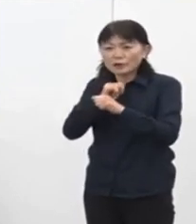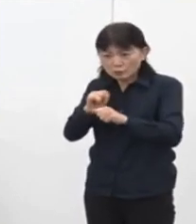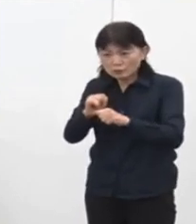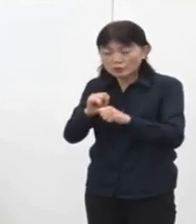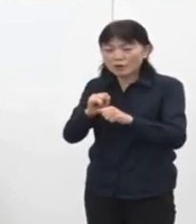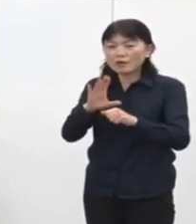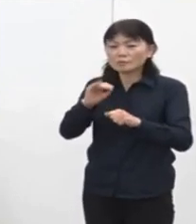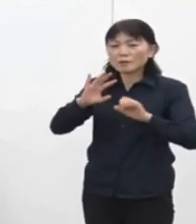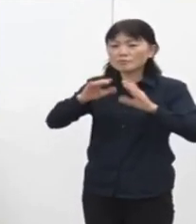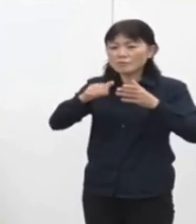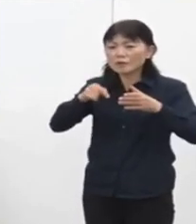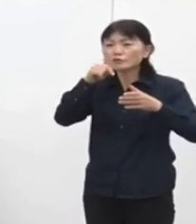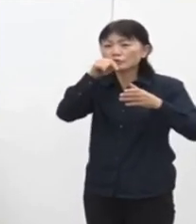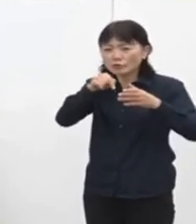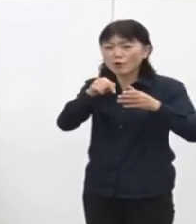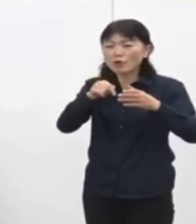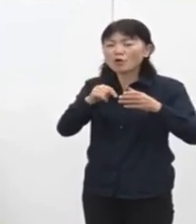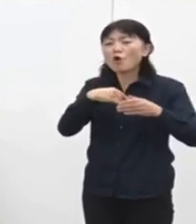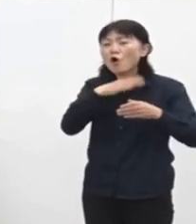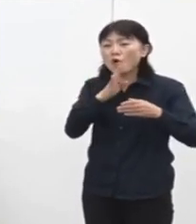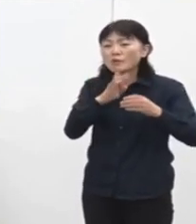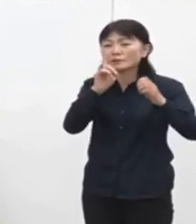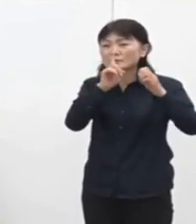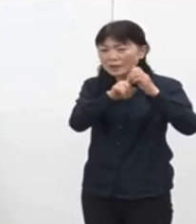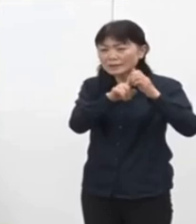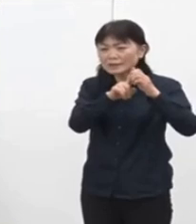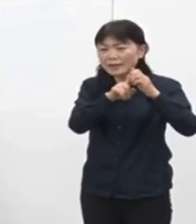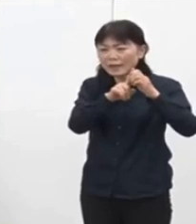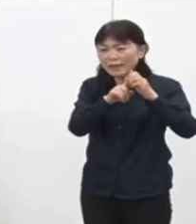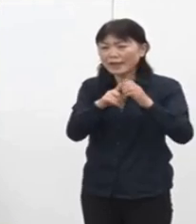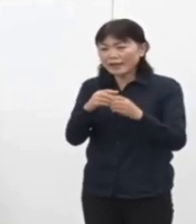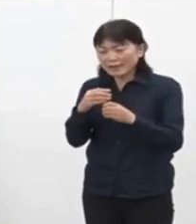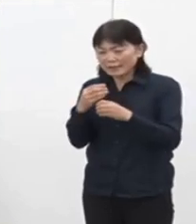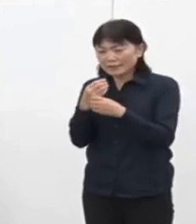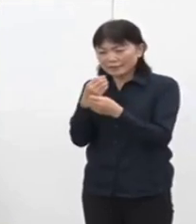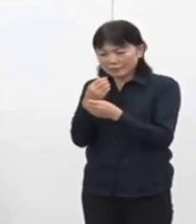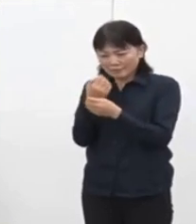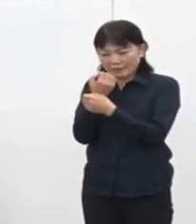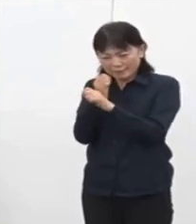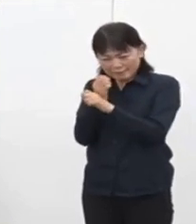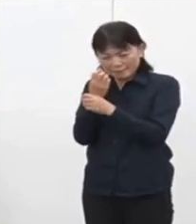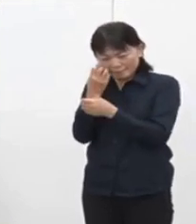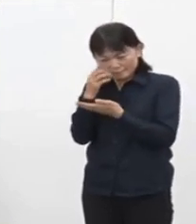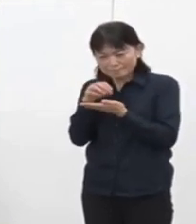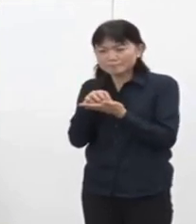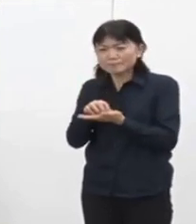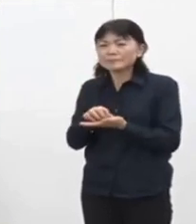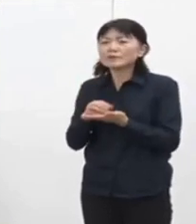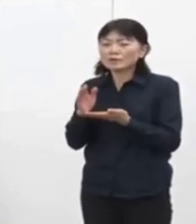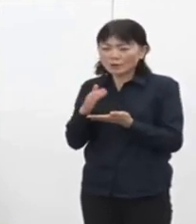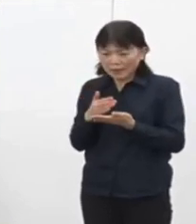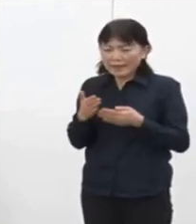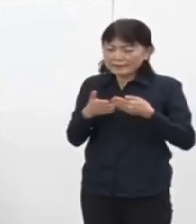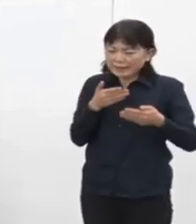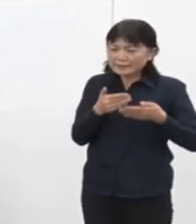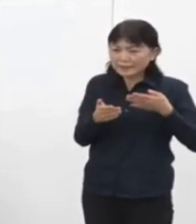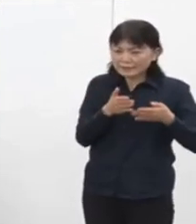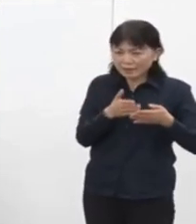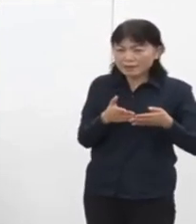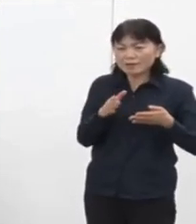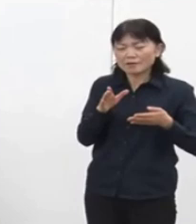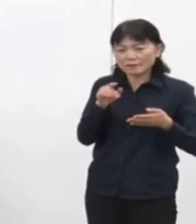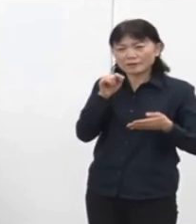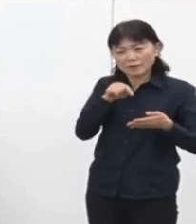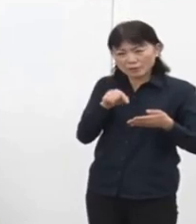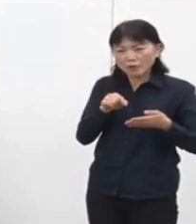響回遊性向上の検証を行うとともに、人と未来の技術を活用したモビリティの共存空間の体験といった万博らしさ